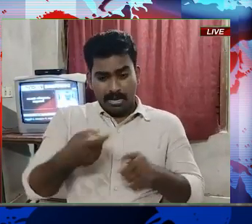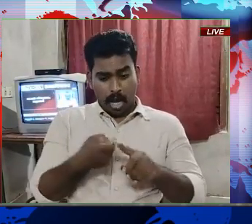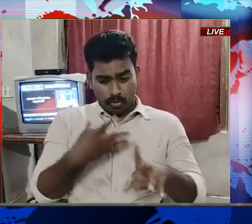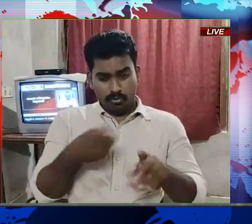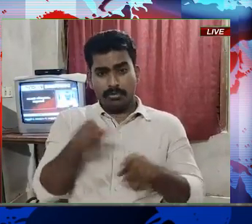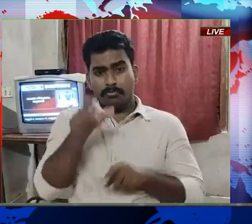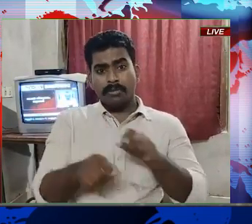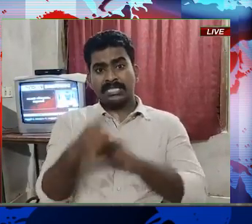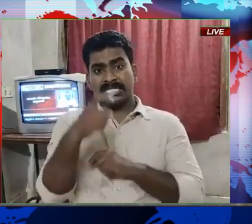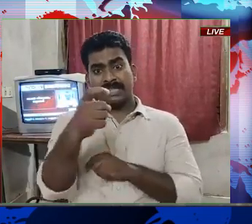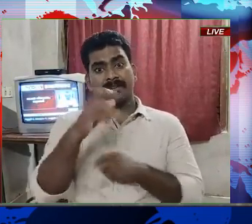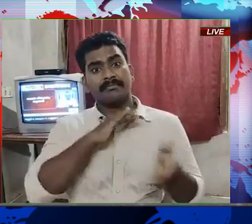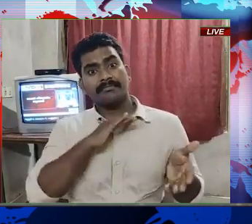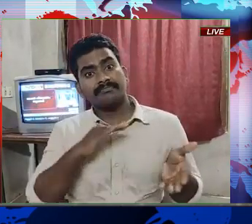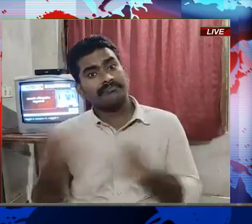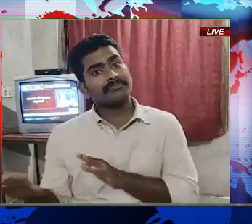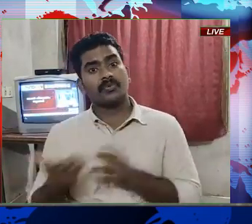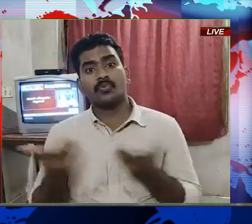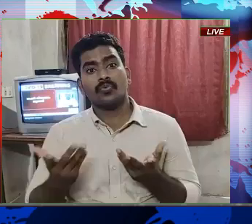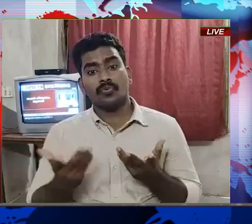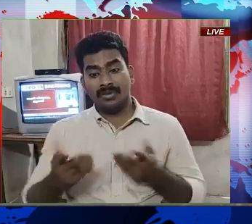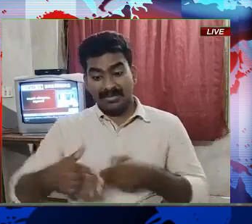നമ്മുടെ സംസ്ഥാനത്തേക്ക്